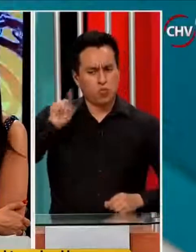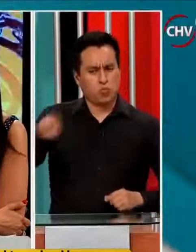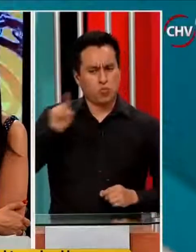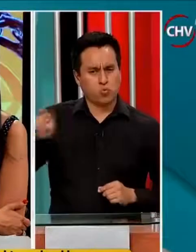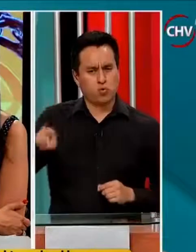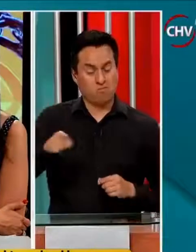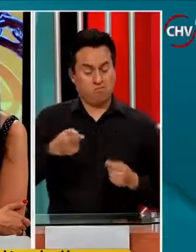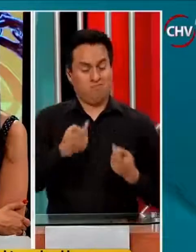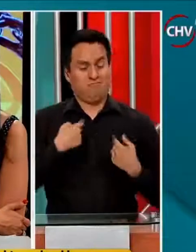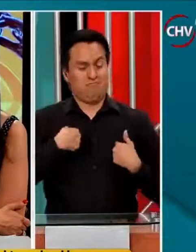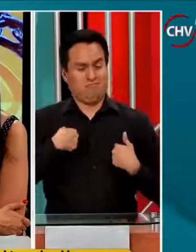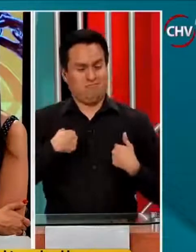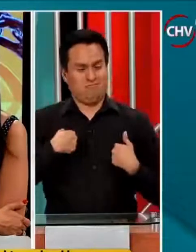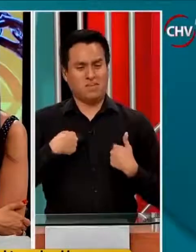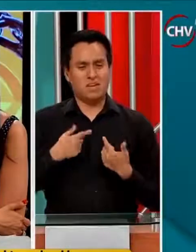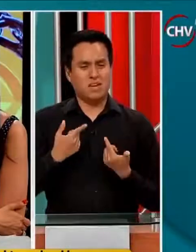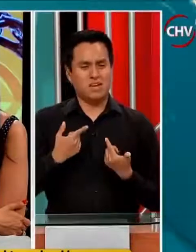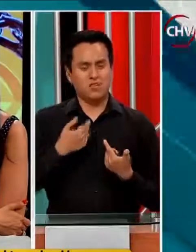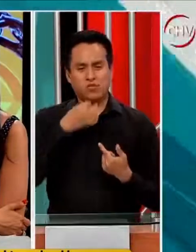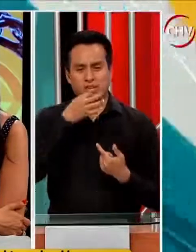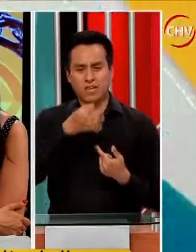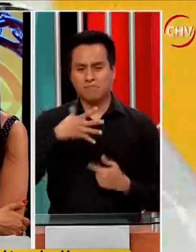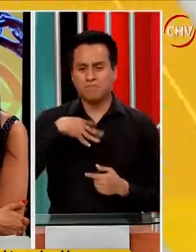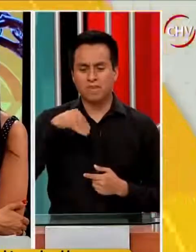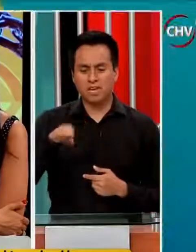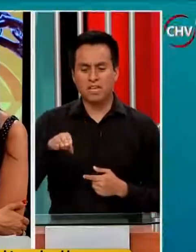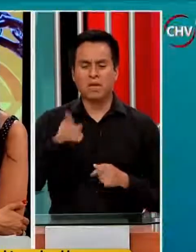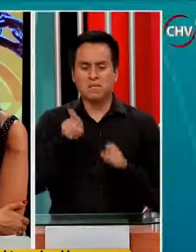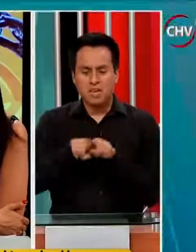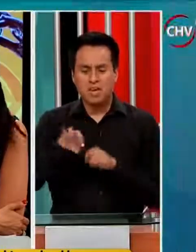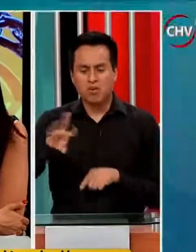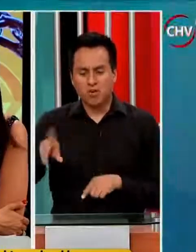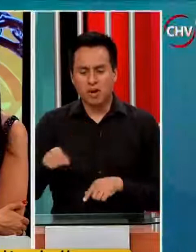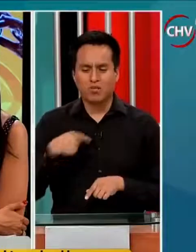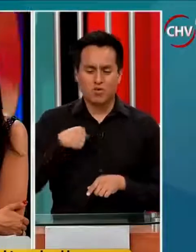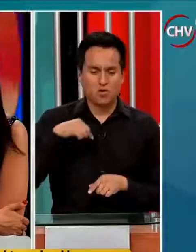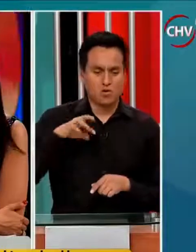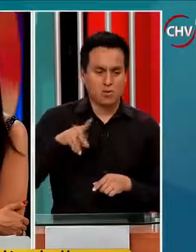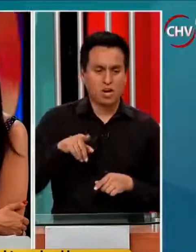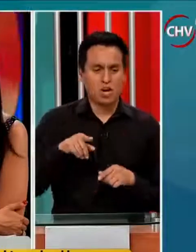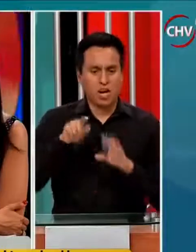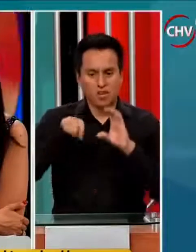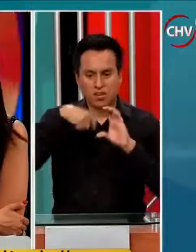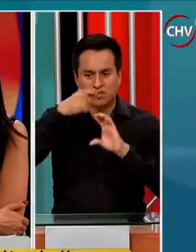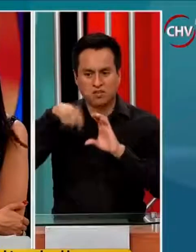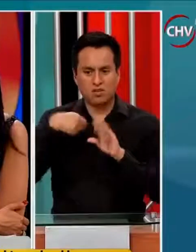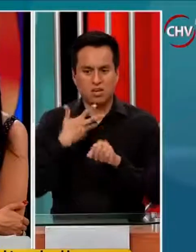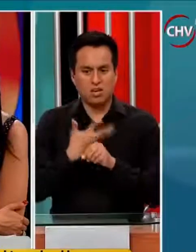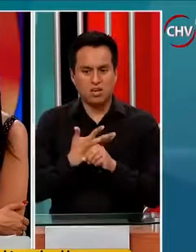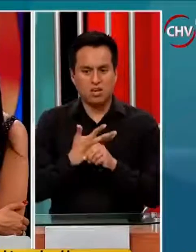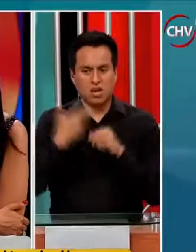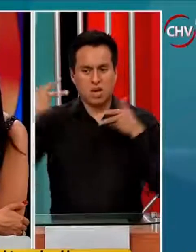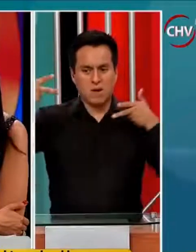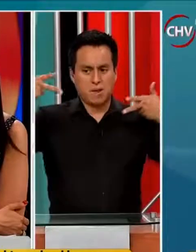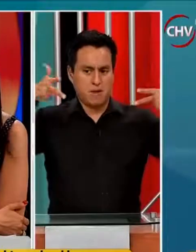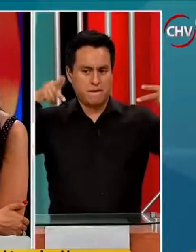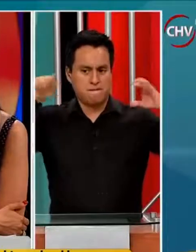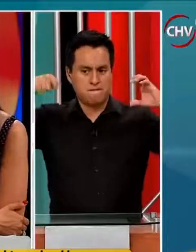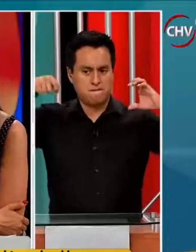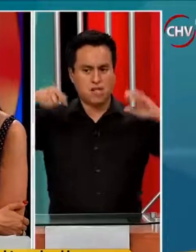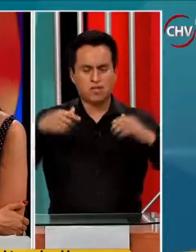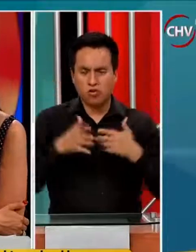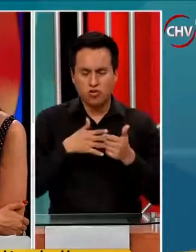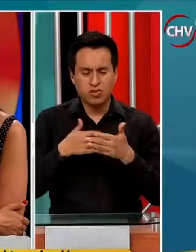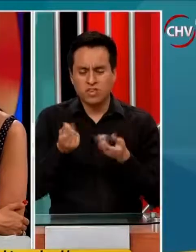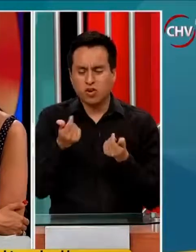robo y que se la robo. Entonces, le he dicho a mi hija, dice que le roba, que le robo yo. Tiene grabación, tiene la casa con cámara. ¿Y de dónde